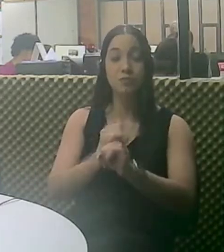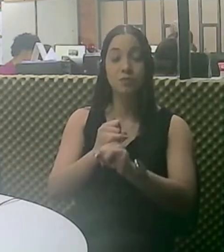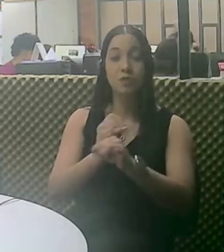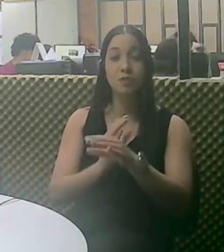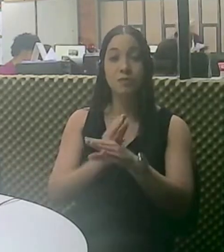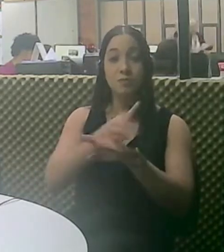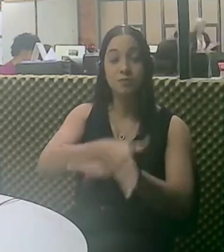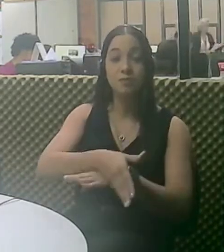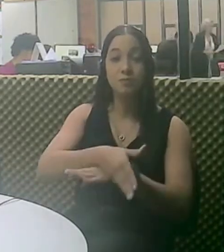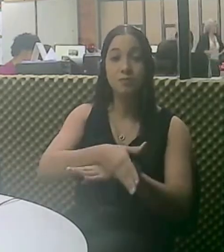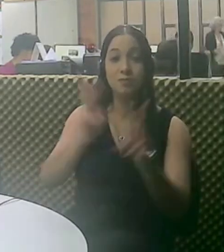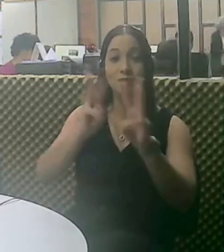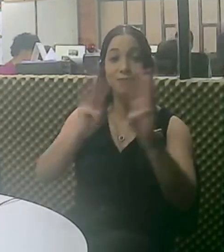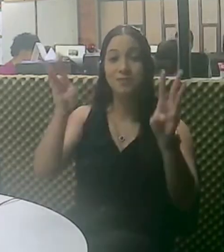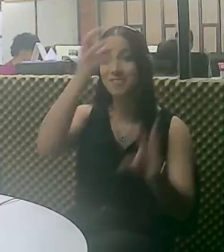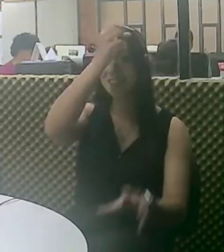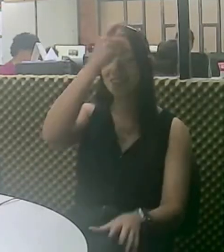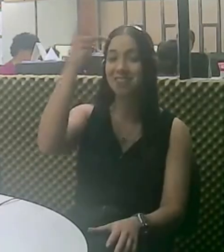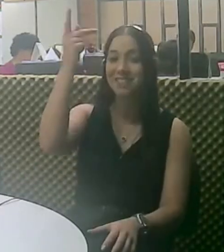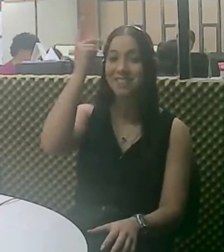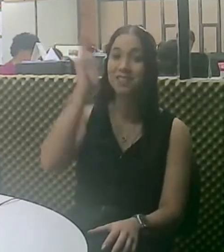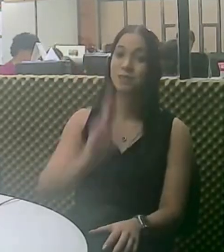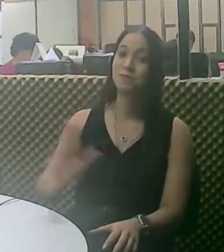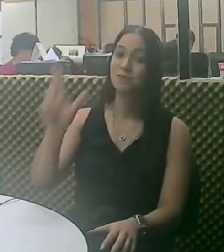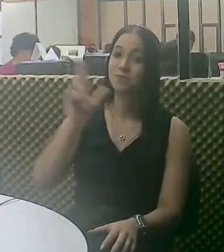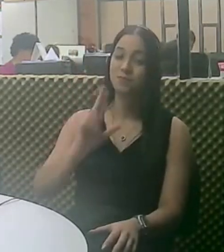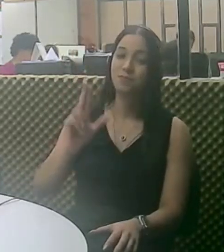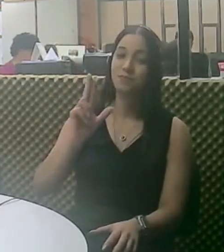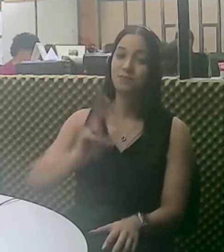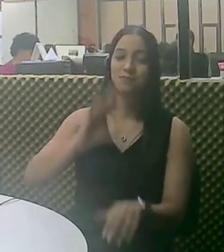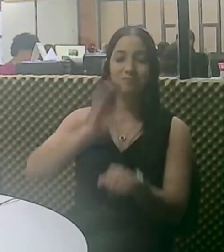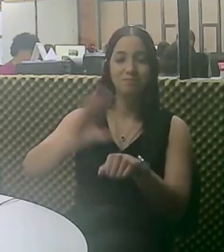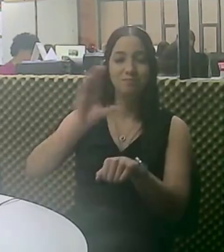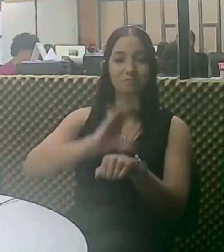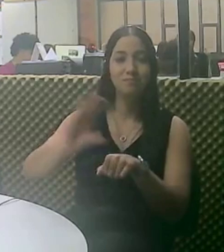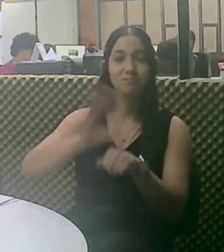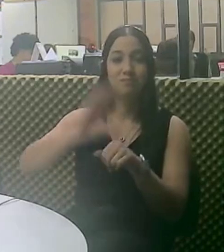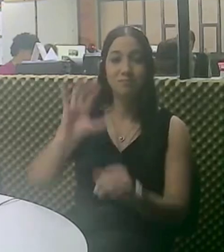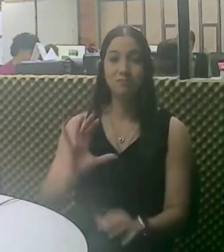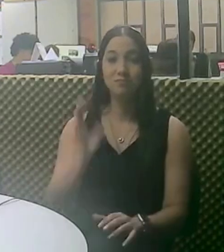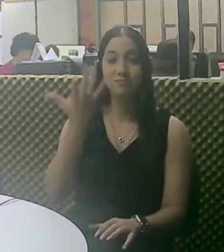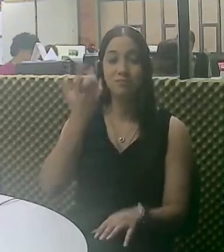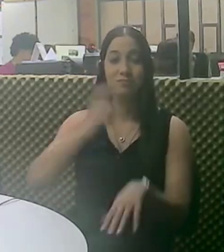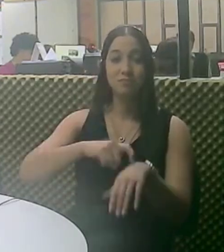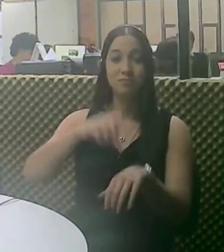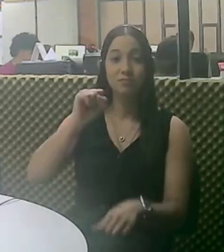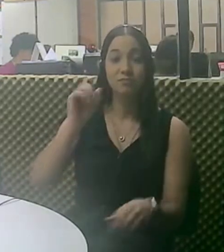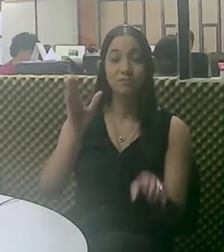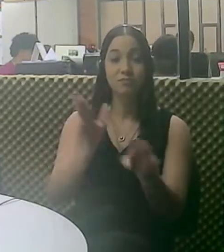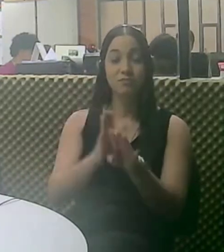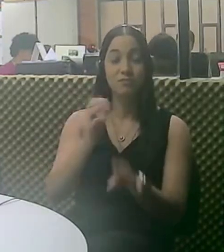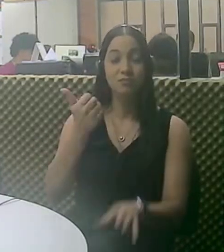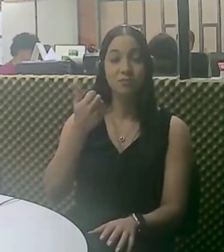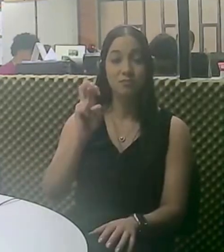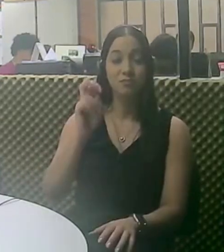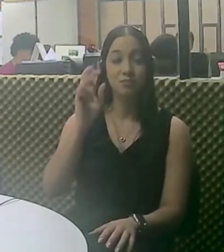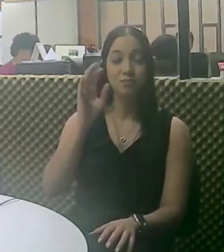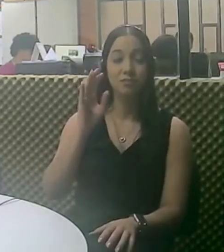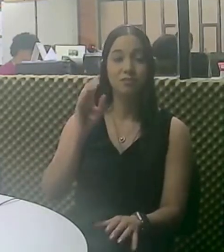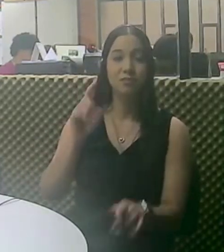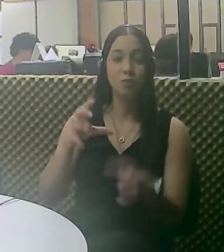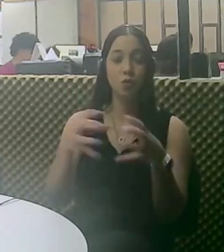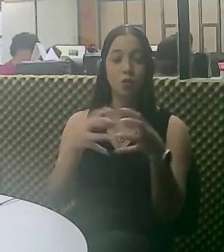ser acessado no portal da Prefeitura de Uberlândia. A capacitação será realizada das 8 às 15 horas no Núcleo